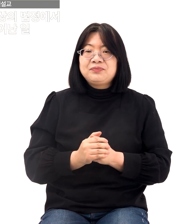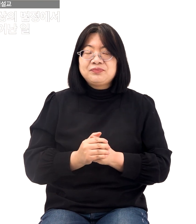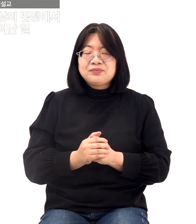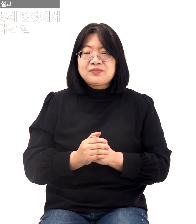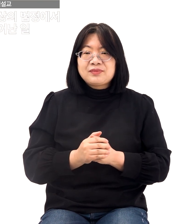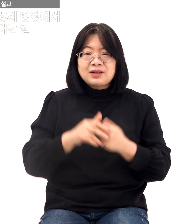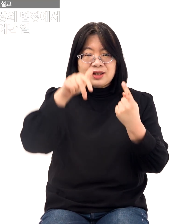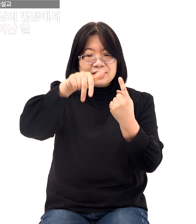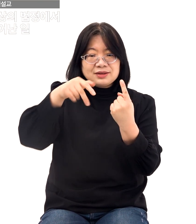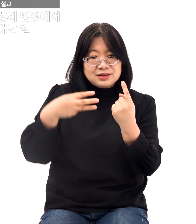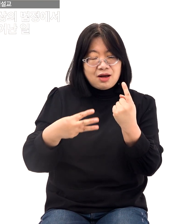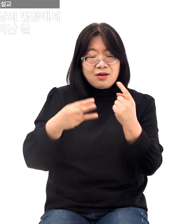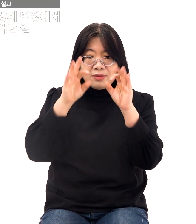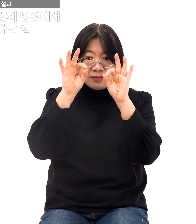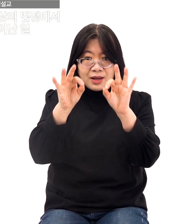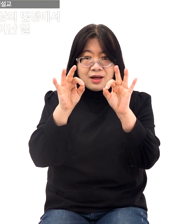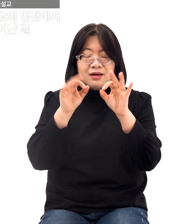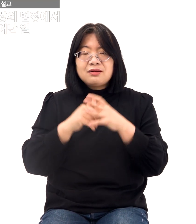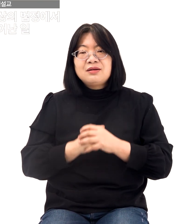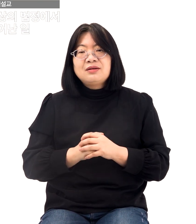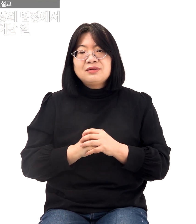우리 1절로 한번 들어가 볼까요?